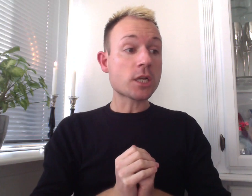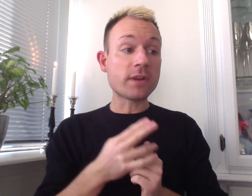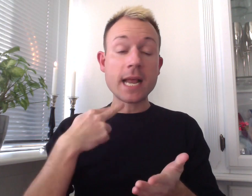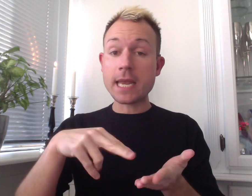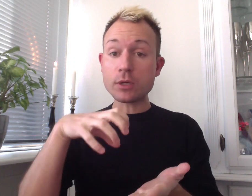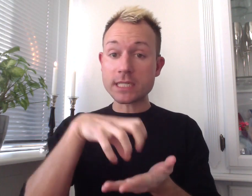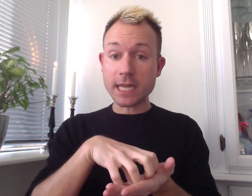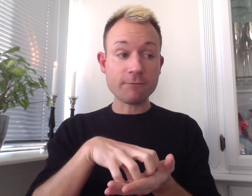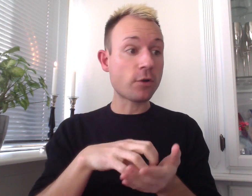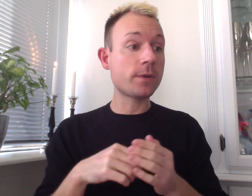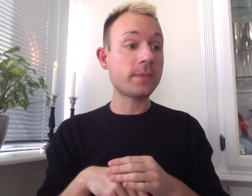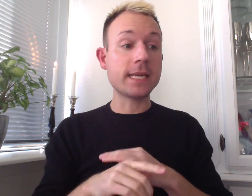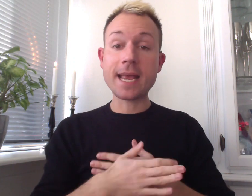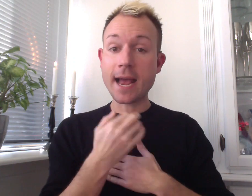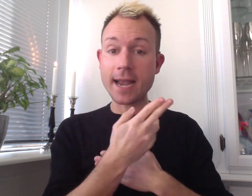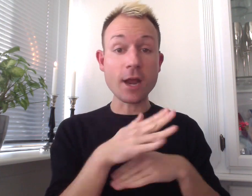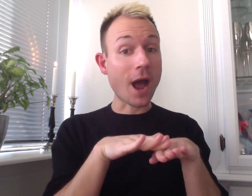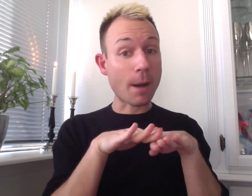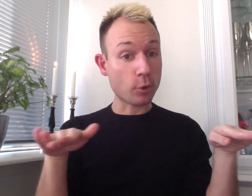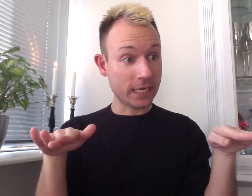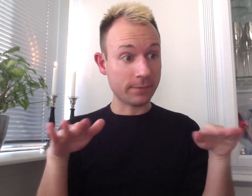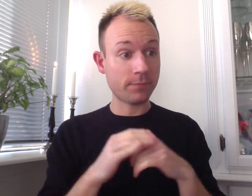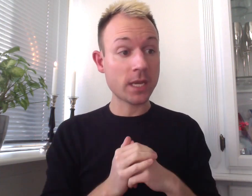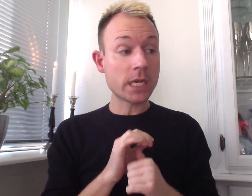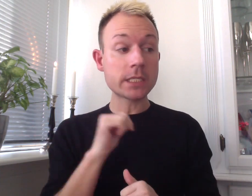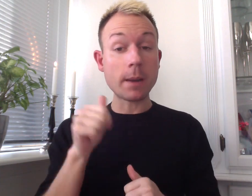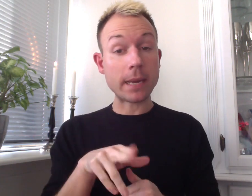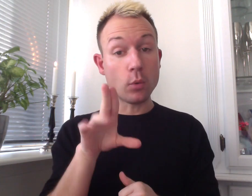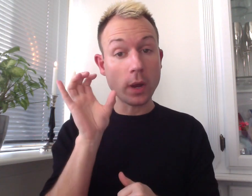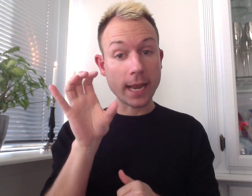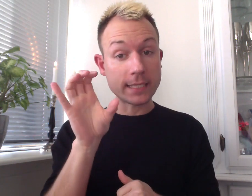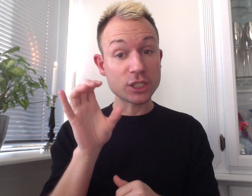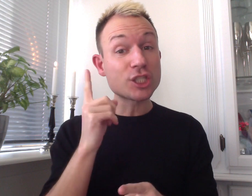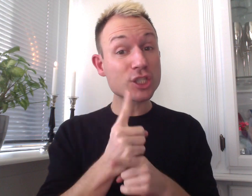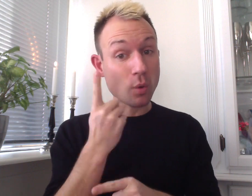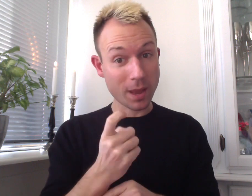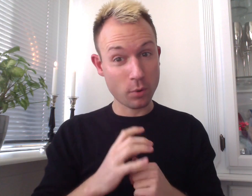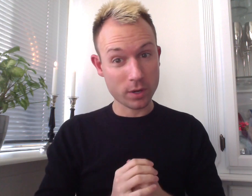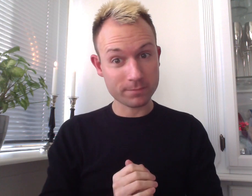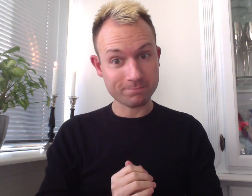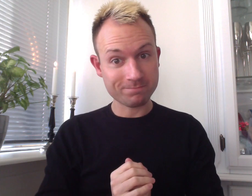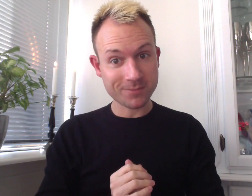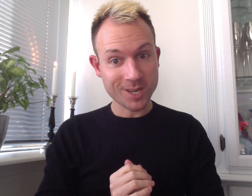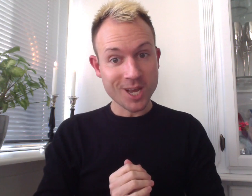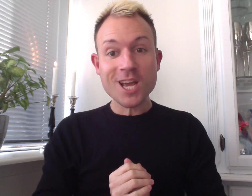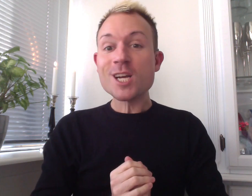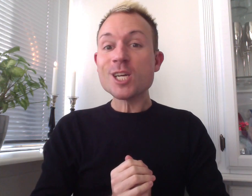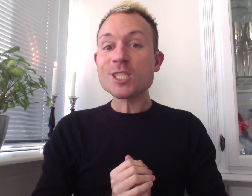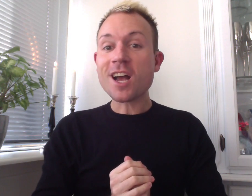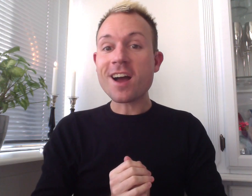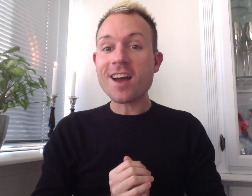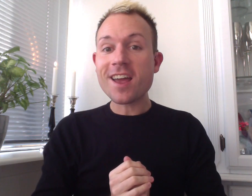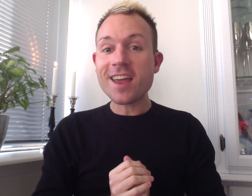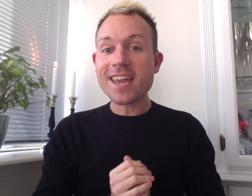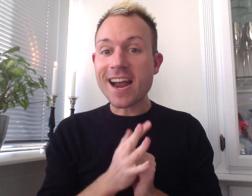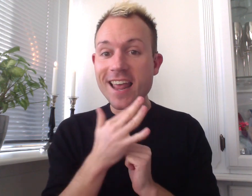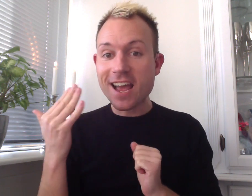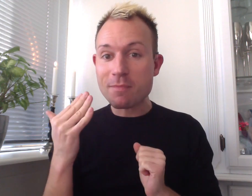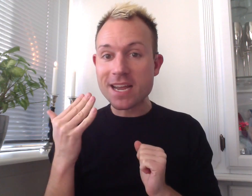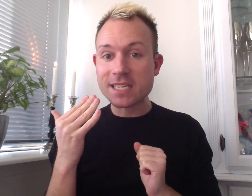vi kan leve i et samfund i kærlighed og harmoni. Selvom det er urealistisk, så tror jeg på det. Så jeg glæder mig til,